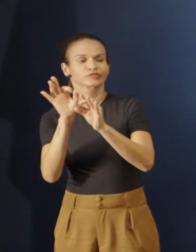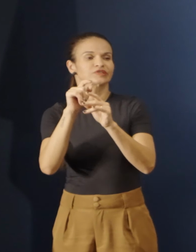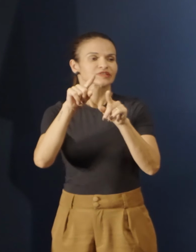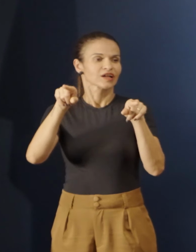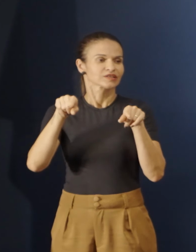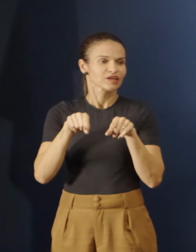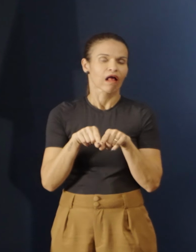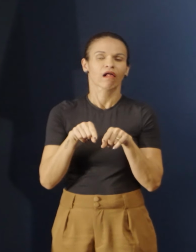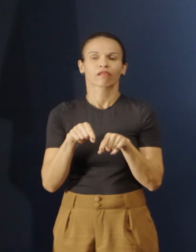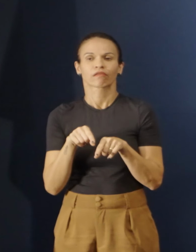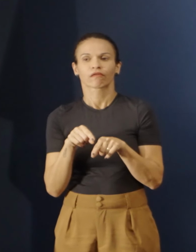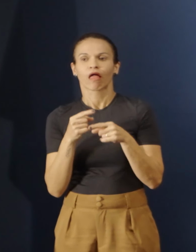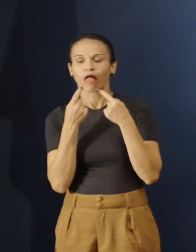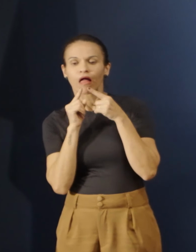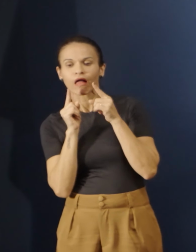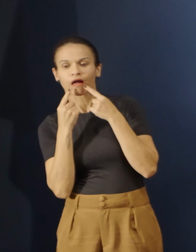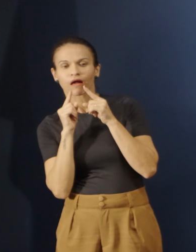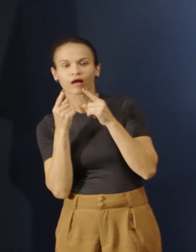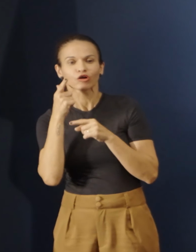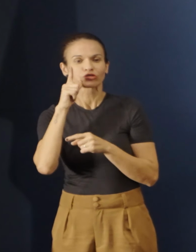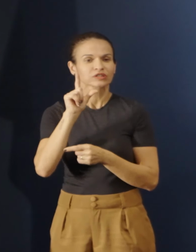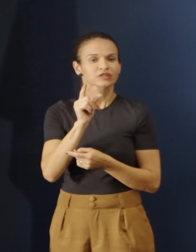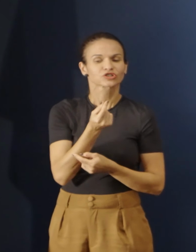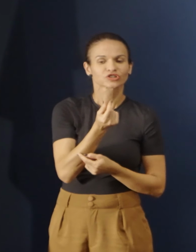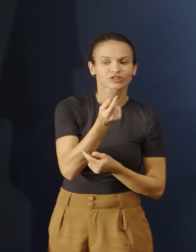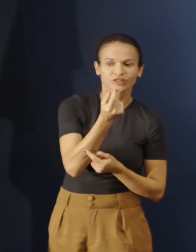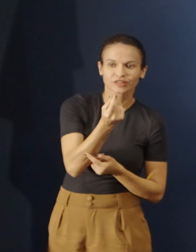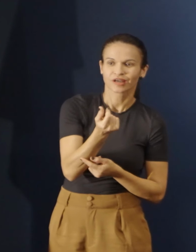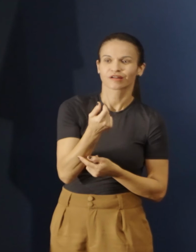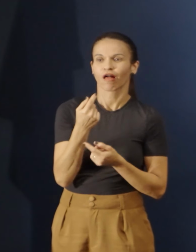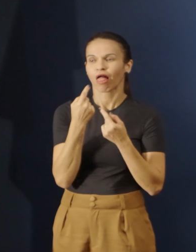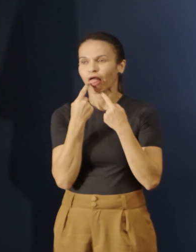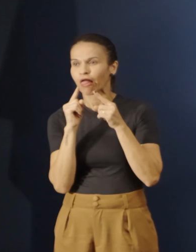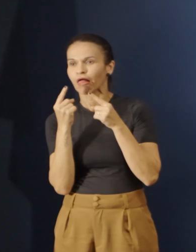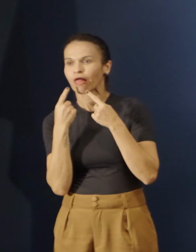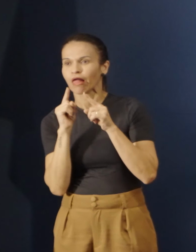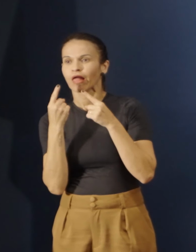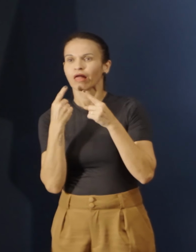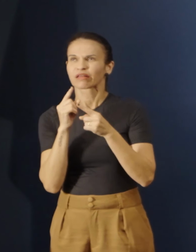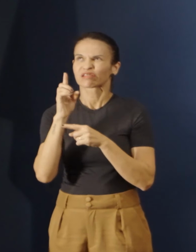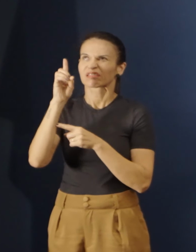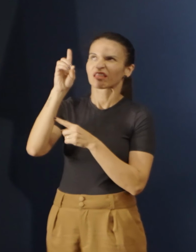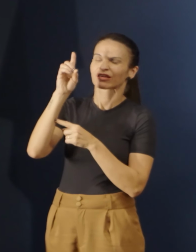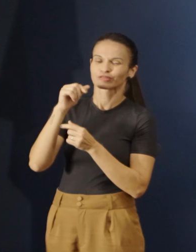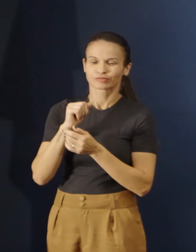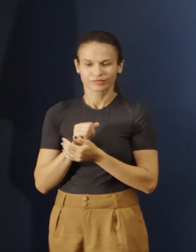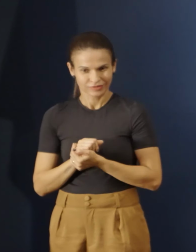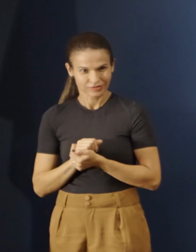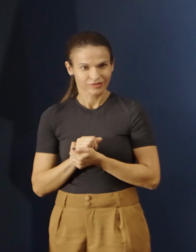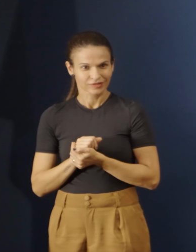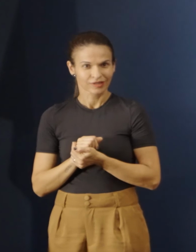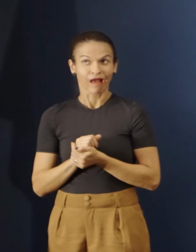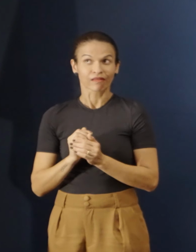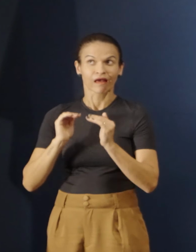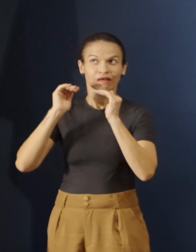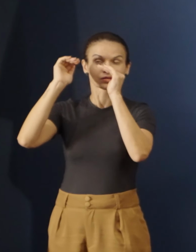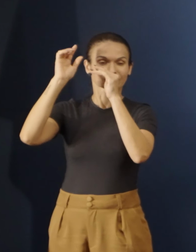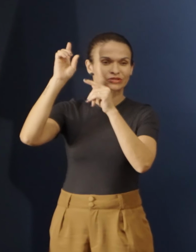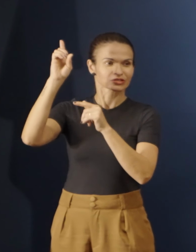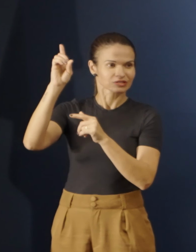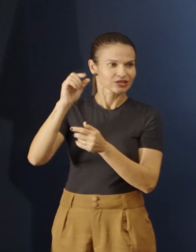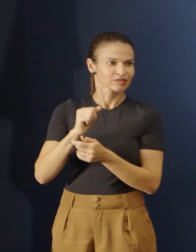xingando, né? Ou seja, quando não conseguia dinheiro para alguma coisa, né? Eu xingava até Deus, e até acima de Deus, quando às